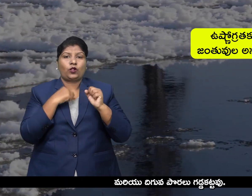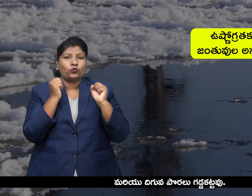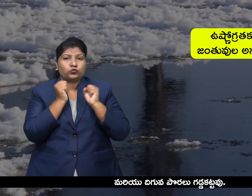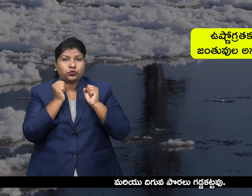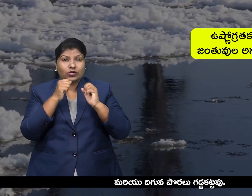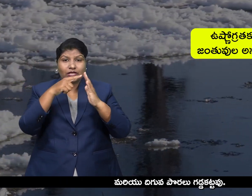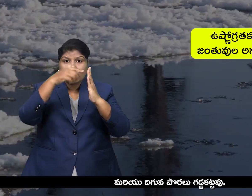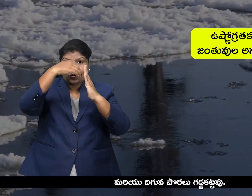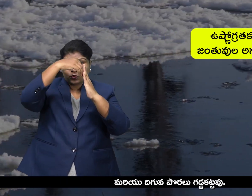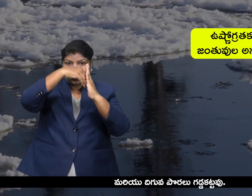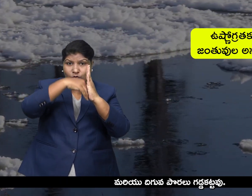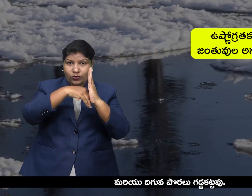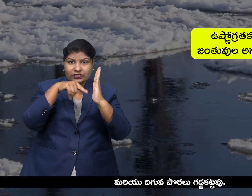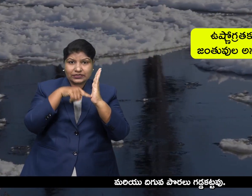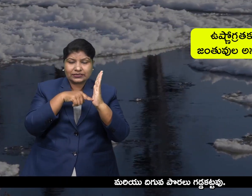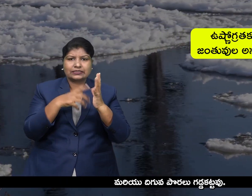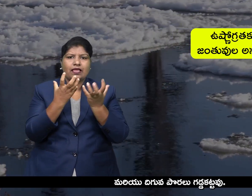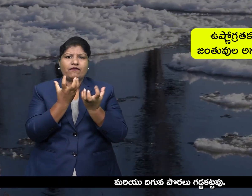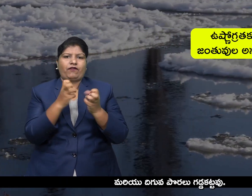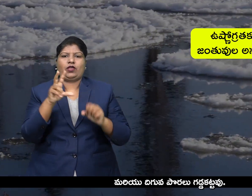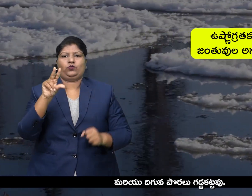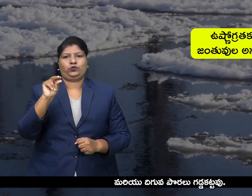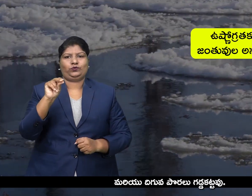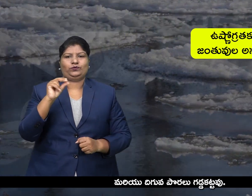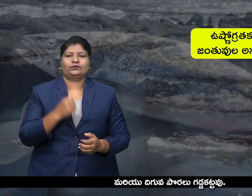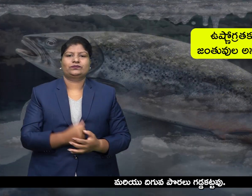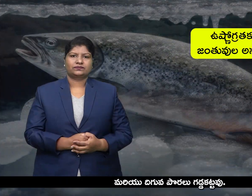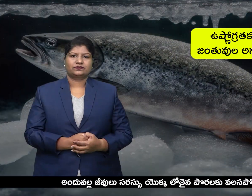మరియు దిగువ పొరలు గడ్డకట్టవు.